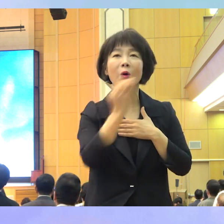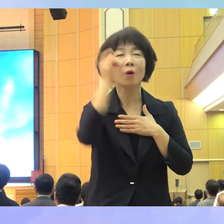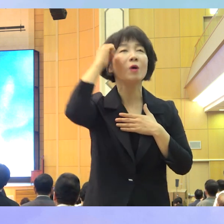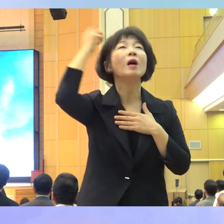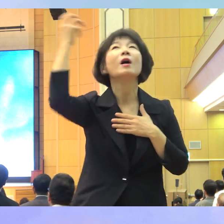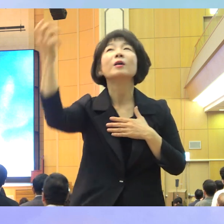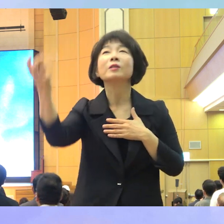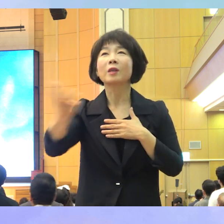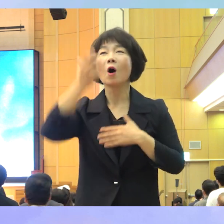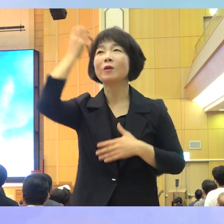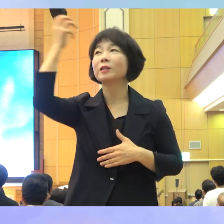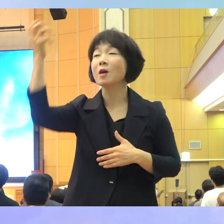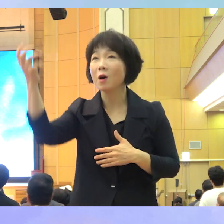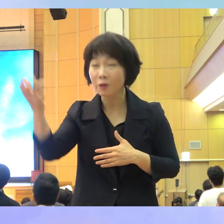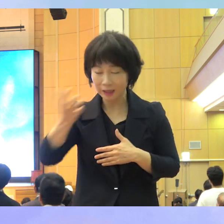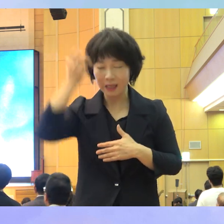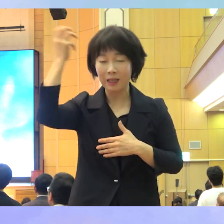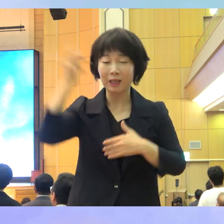되고